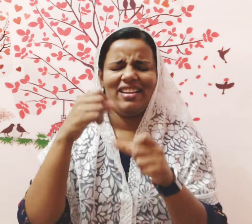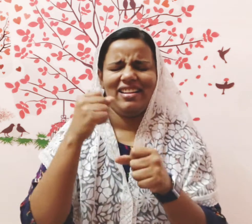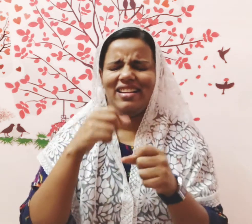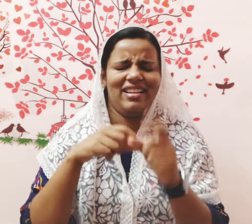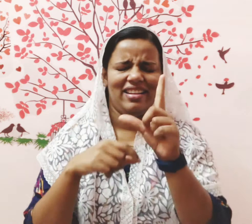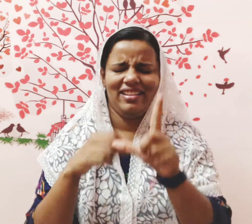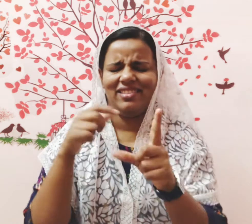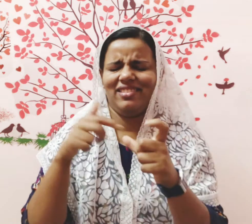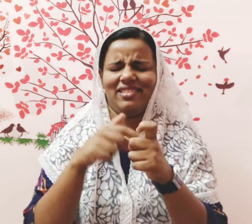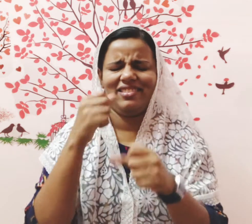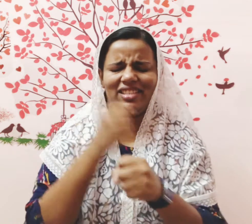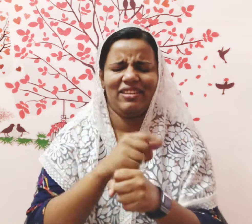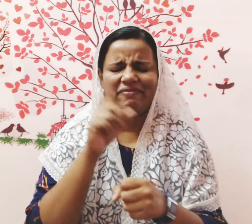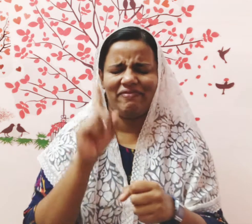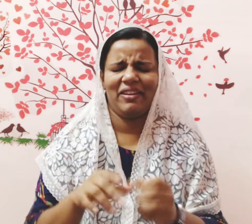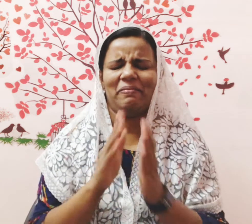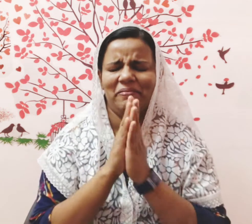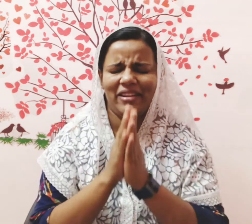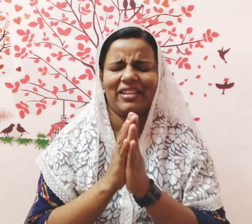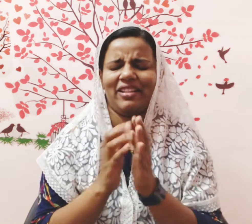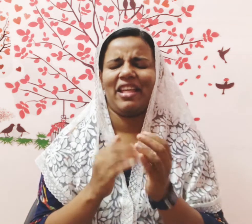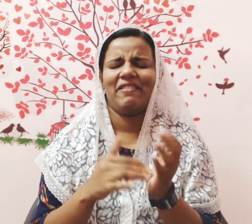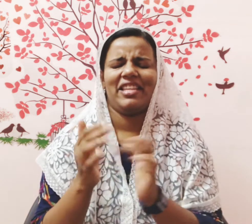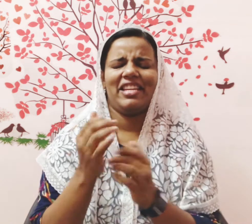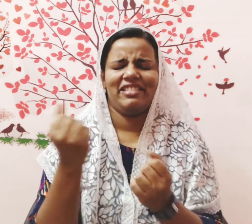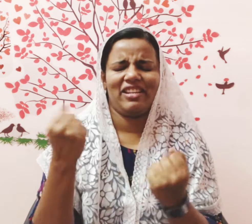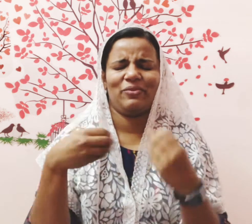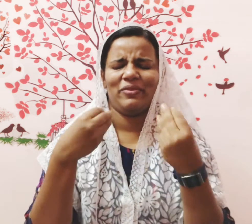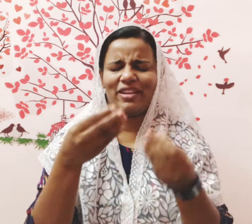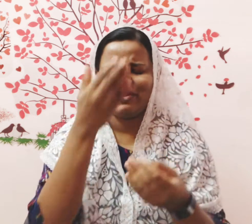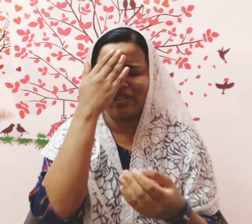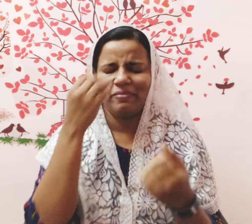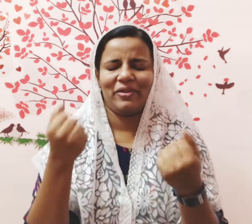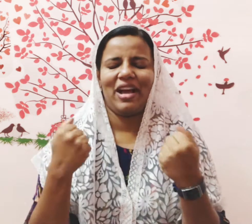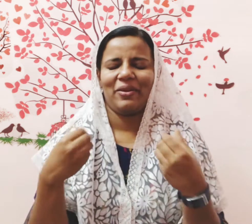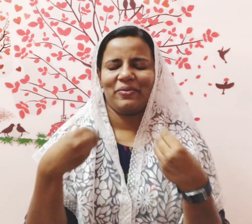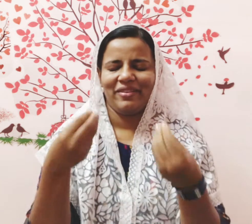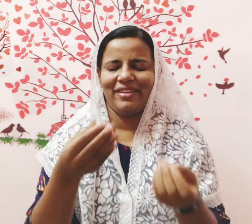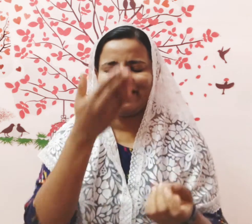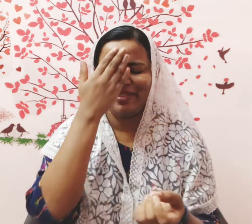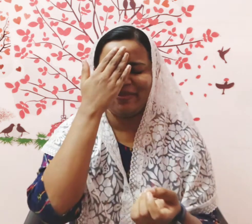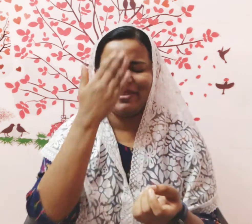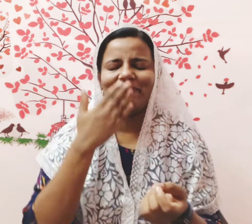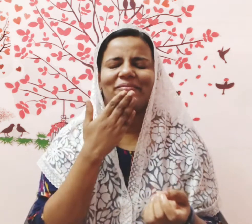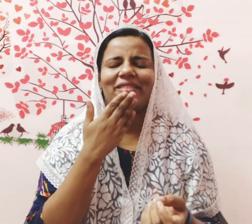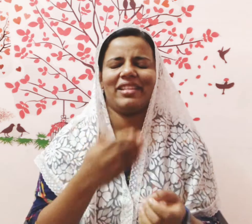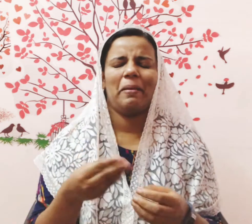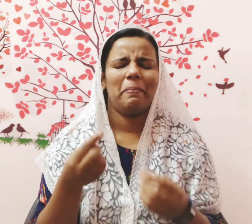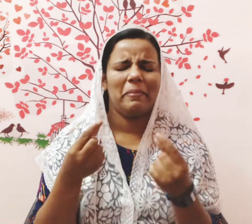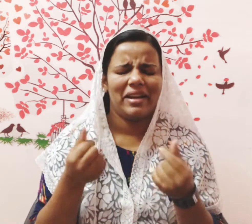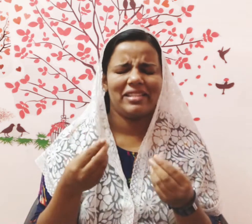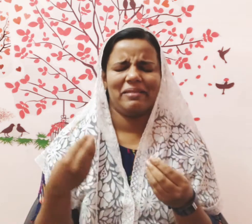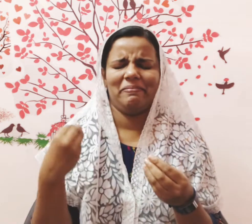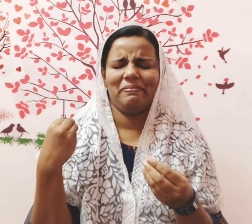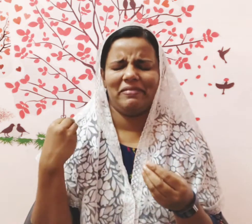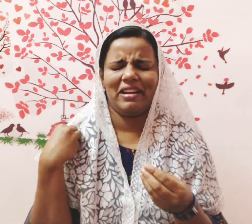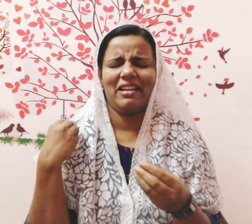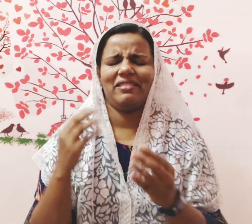വ്യാപരിച്ചതിനായി, സൗഖ്യം ഇറങ്ങിയതിനായിട്ട്, ദൈവശക്തി വ്യാപരിച്ചതിനായിട്ട് സ്തോത്രം. കർത്താവ് കൊടുത്ത ആരോഗ്യത്തിന് നന്ദി പറയുന്നു. അതുപോലെ കർത്താവെ, സാമ്പത്തിക ബുദ്ധിമുട്ടിലൂടെ